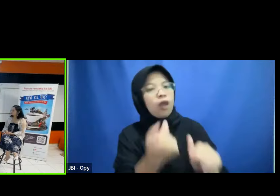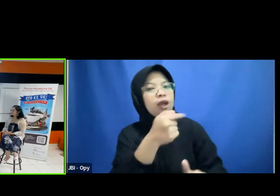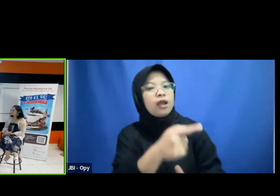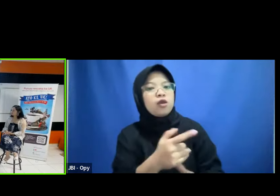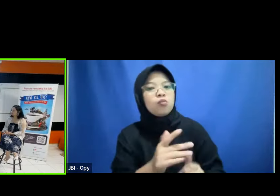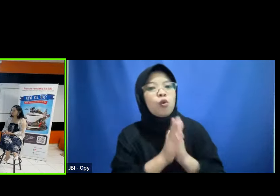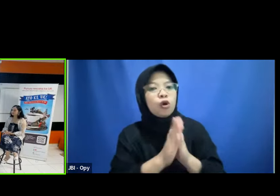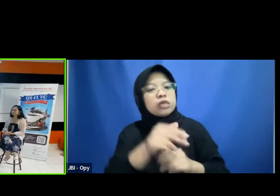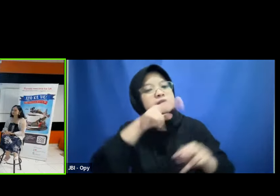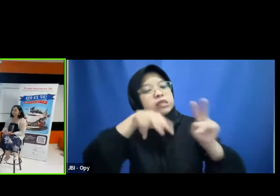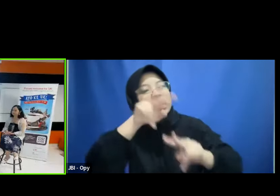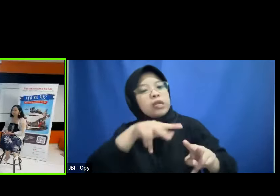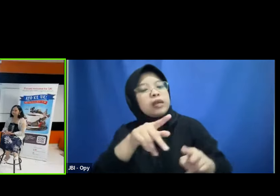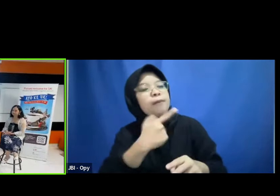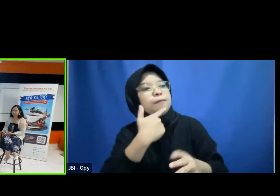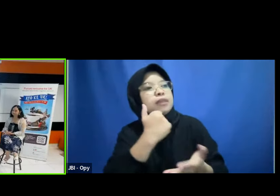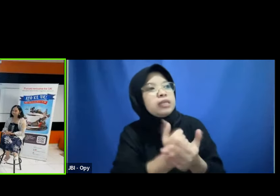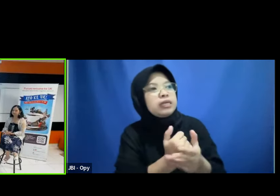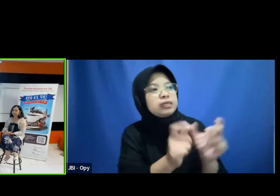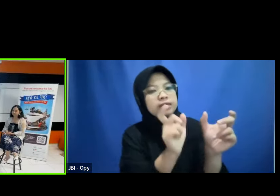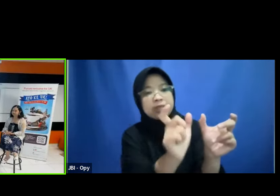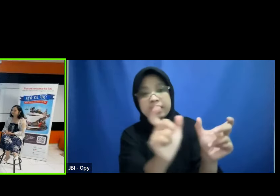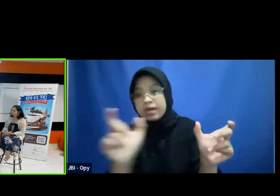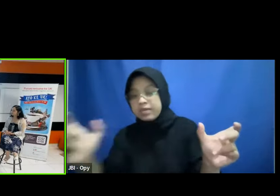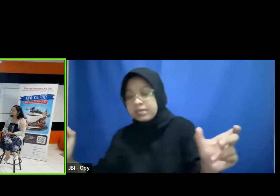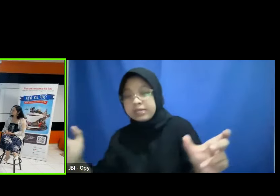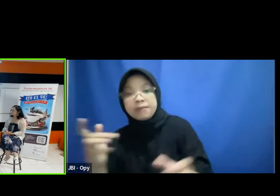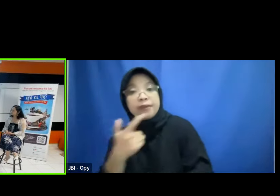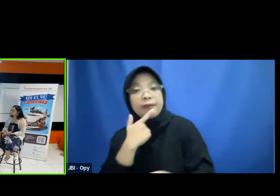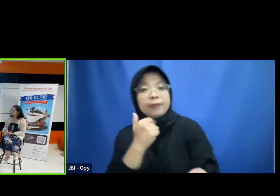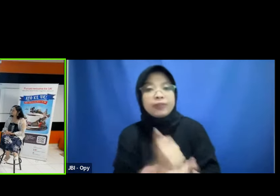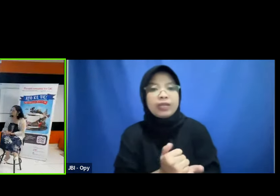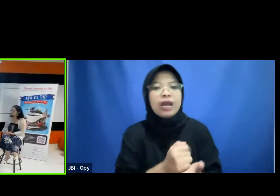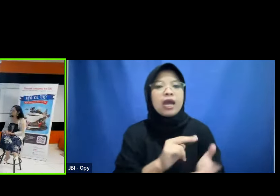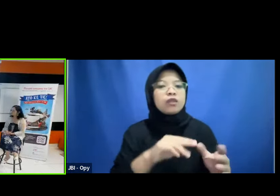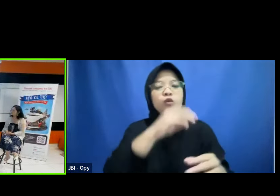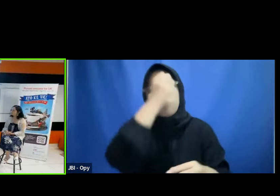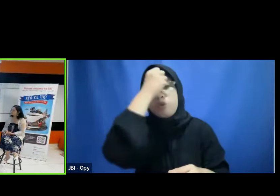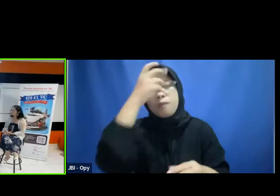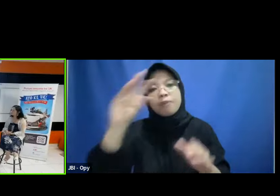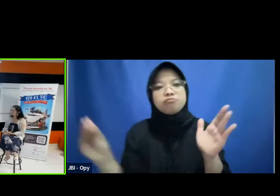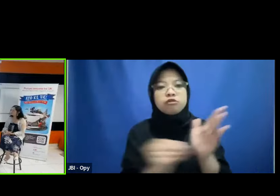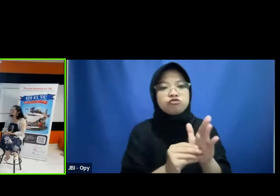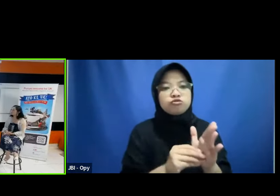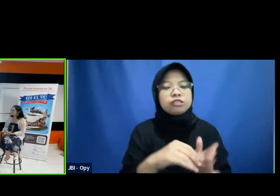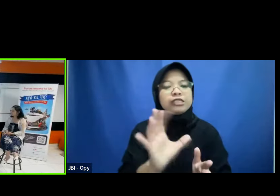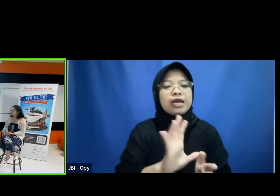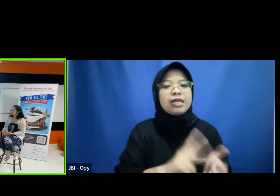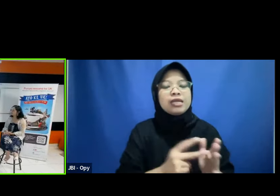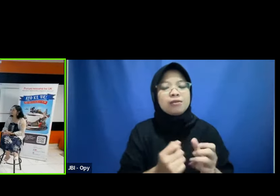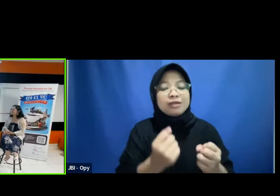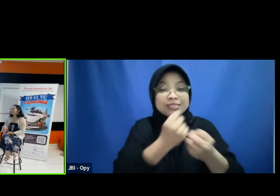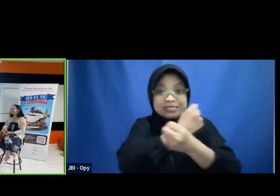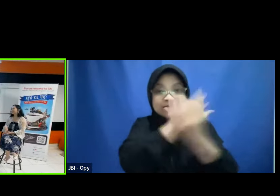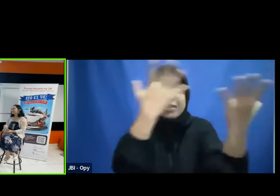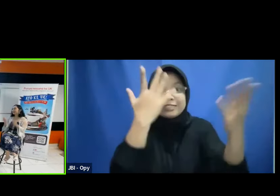cari keyword yang penting di sana ya di highlightnya dan itu jangan lupa dimasukin biar menyala